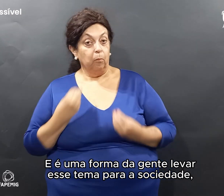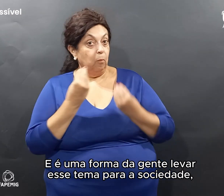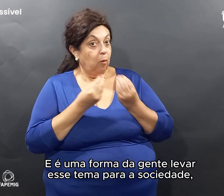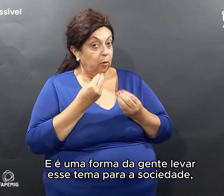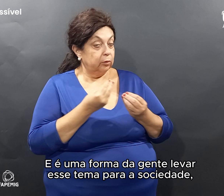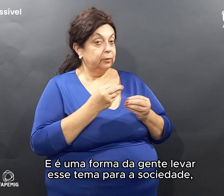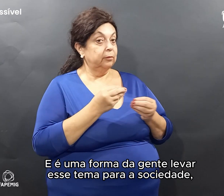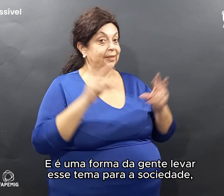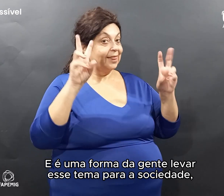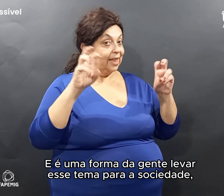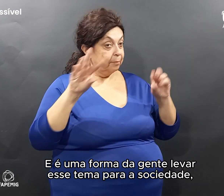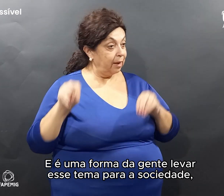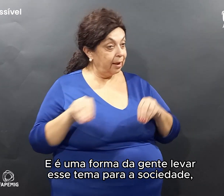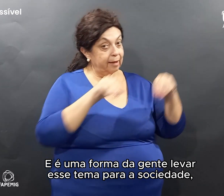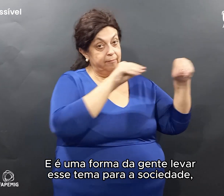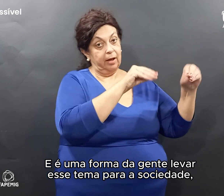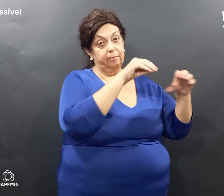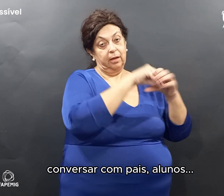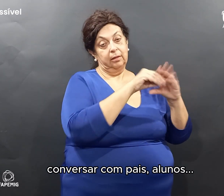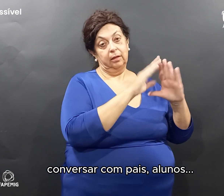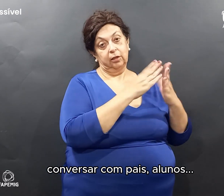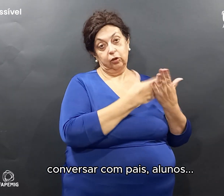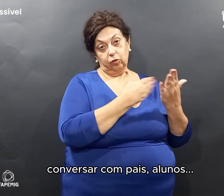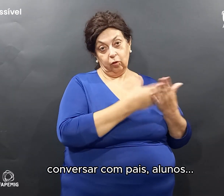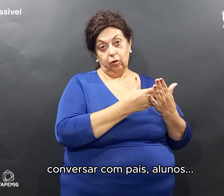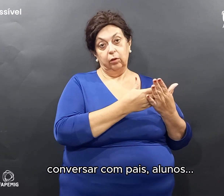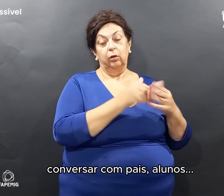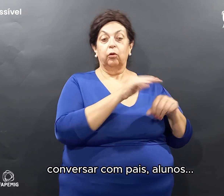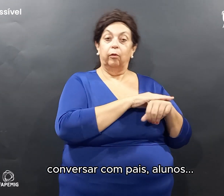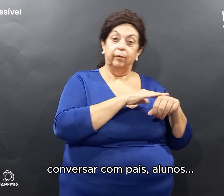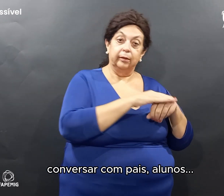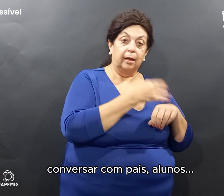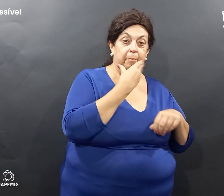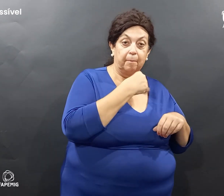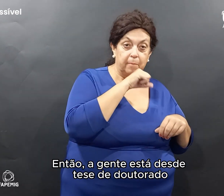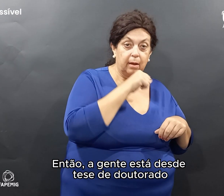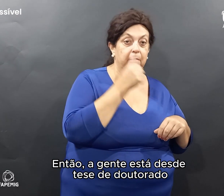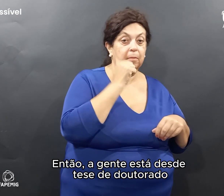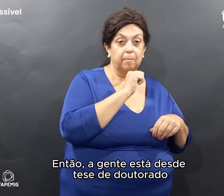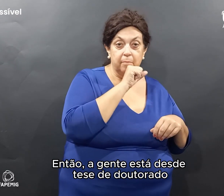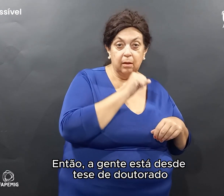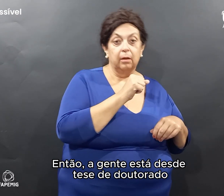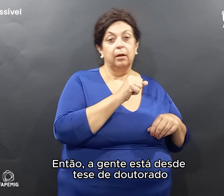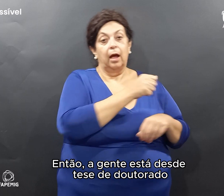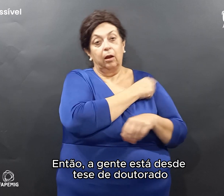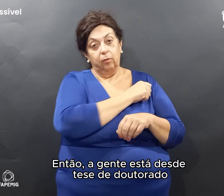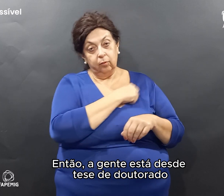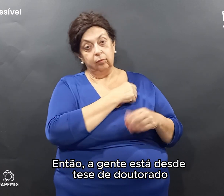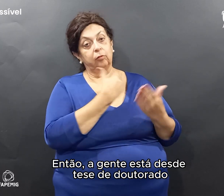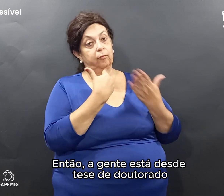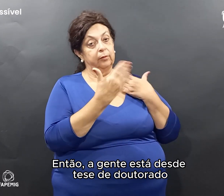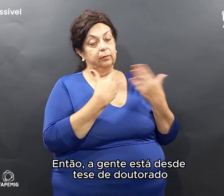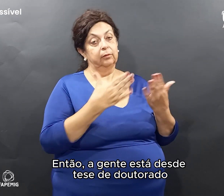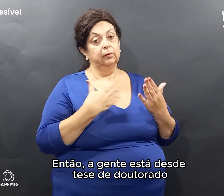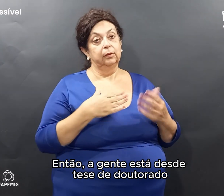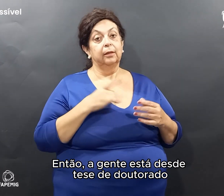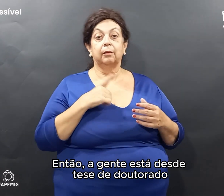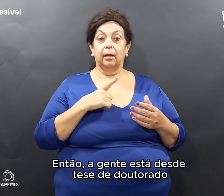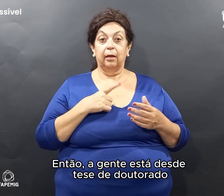esse tema para a sociedade, conversar com pais, alunos. Então, a gente está desde tese de doutorado